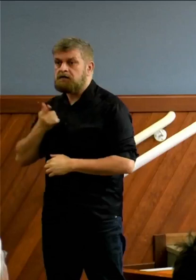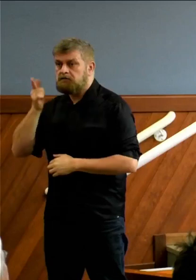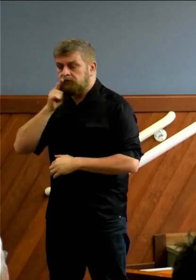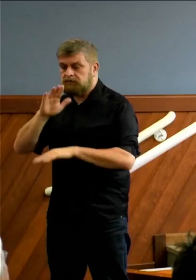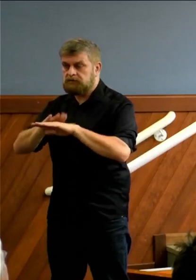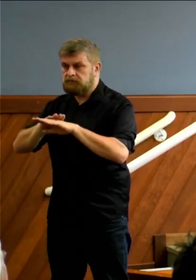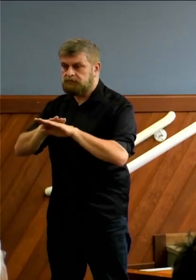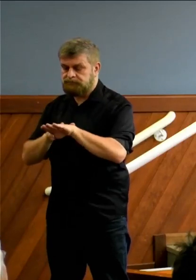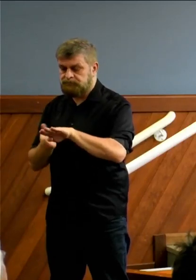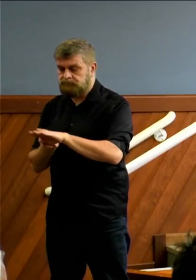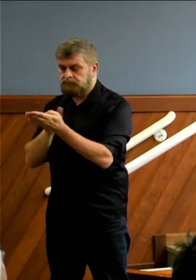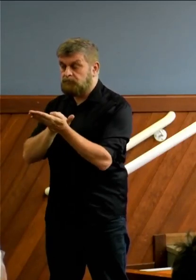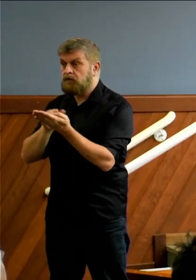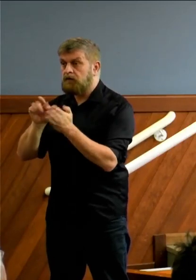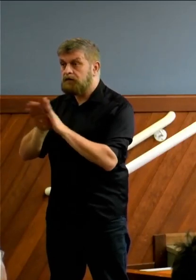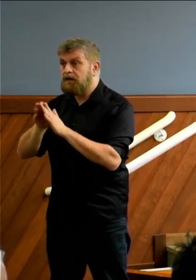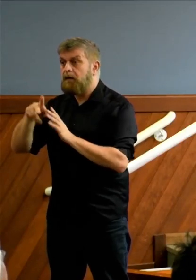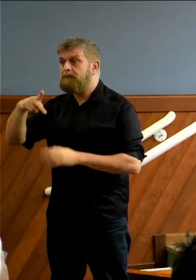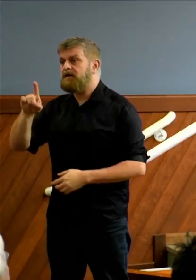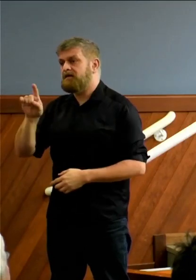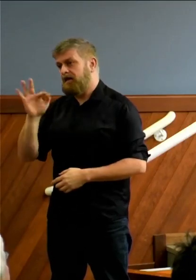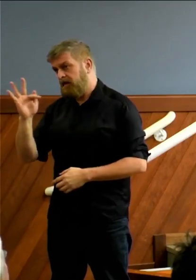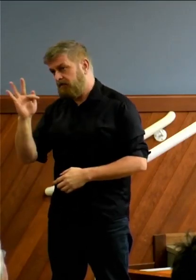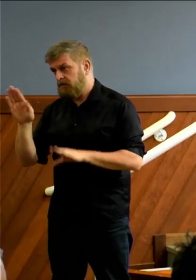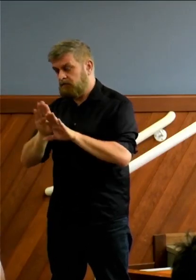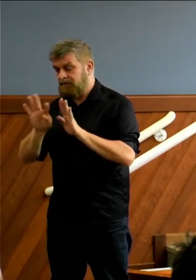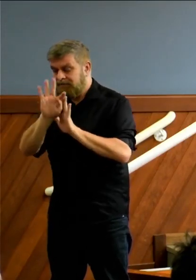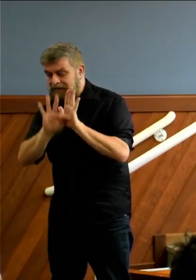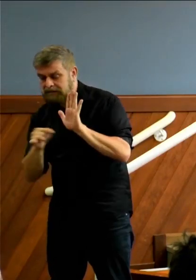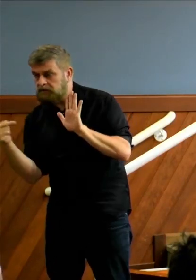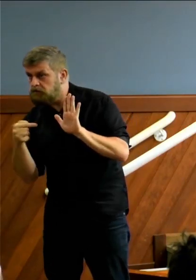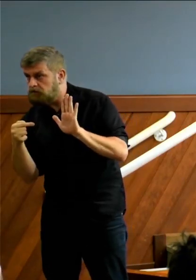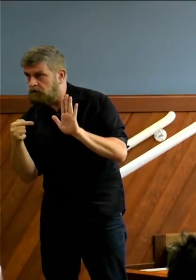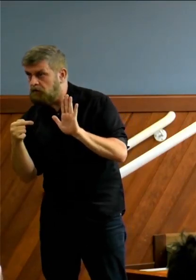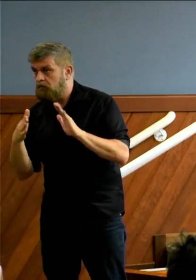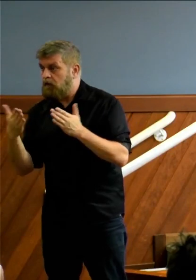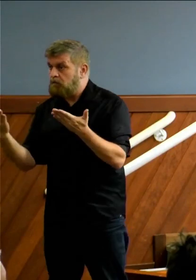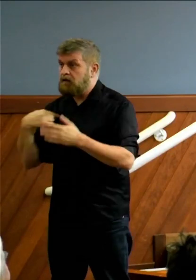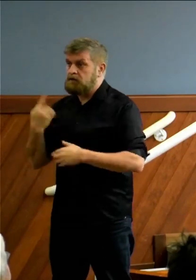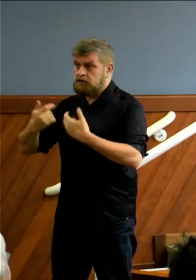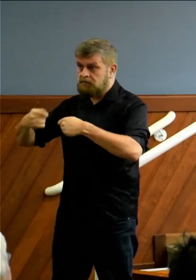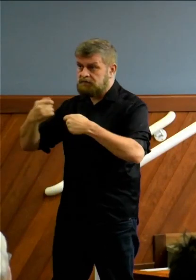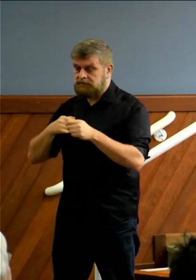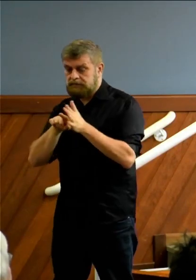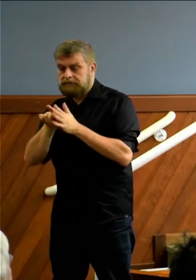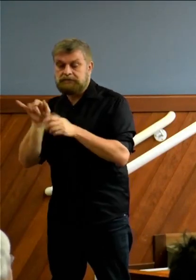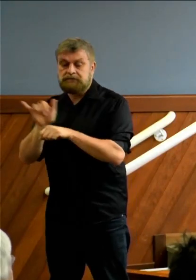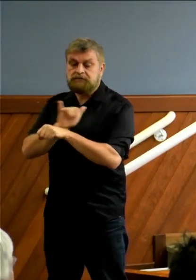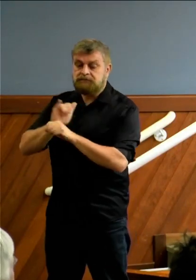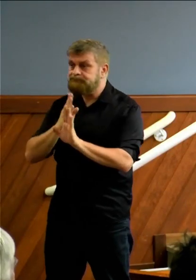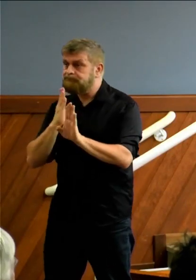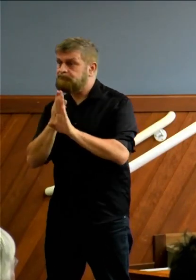que deu, virar PDF. Ah, mas o PDF não era textual? Gente, é. Mas a gente precisa encontrar caminhos